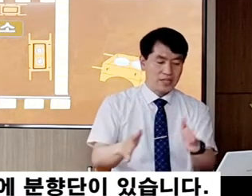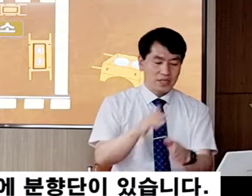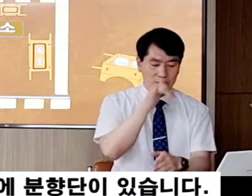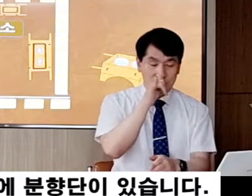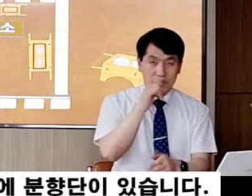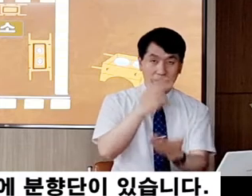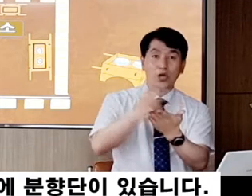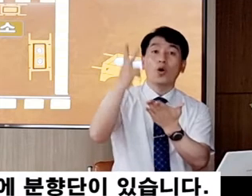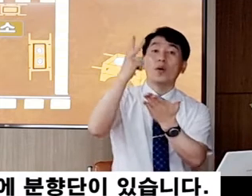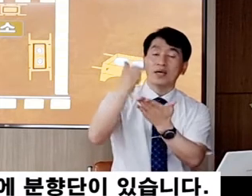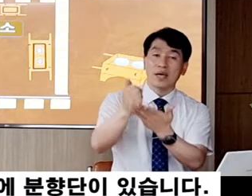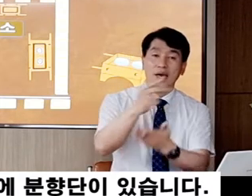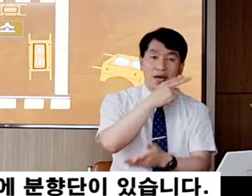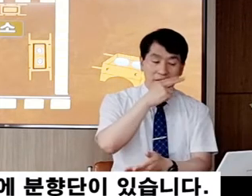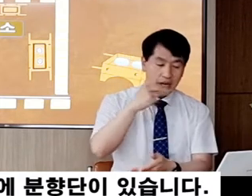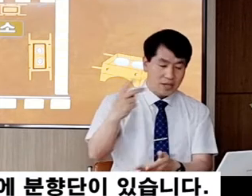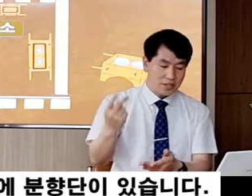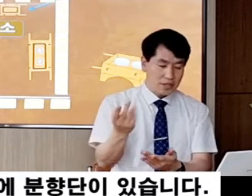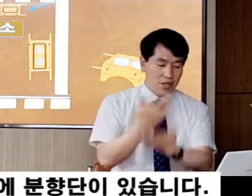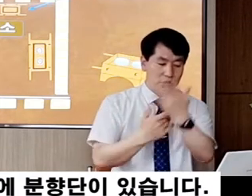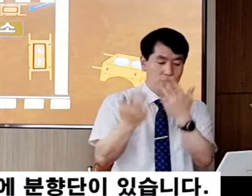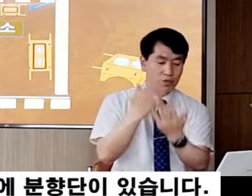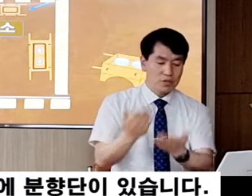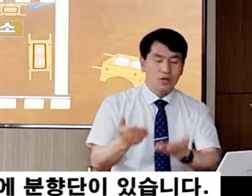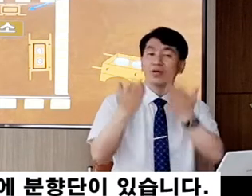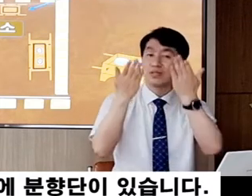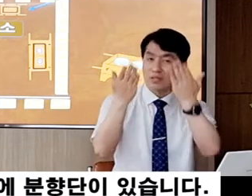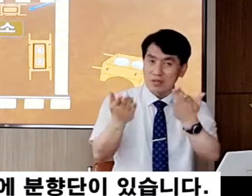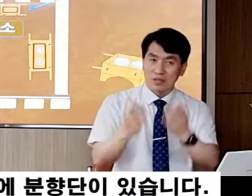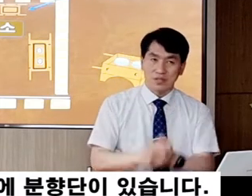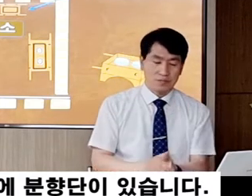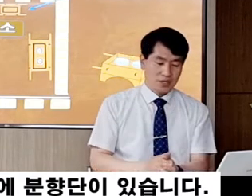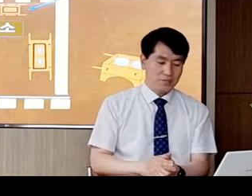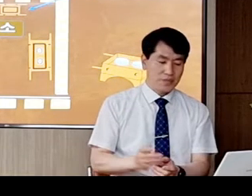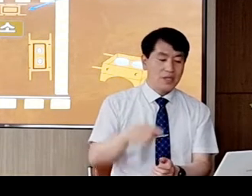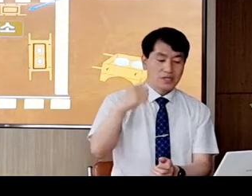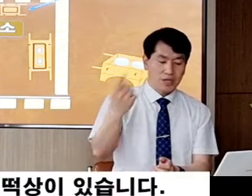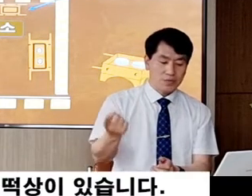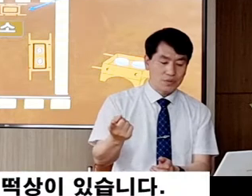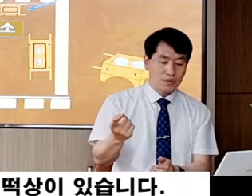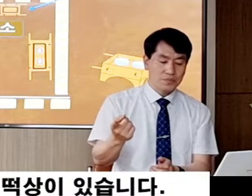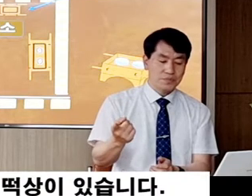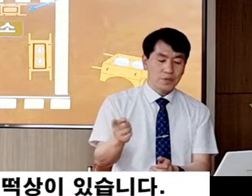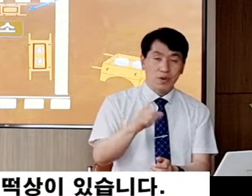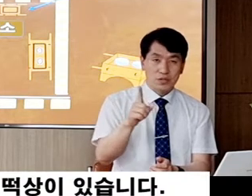분향단이 있었습니다. 여호와께 향을 피워서 드리는 것입니다. 다음으로 뭐가